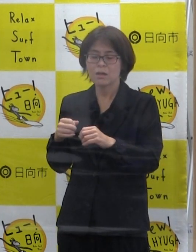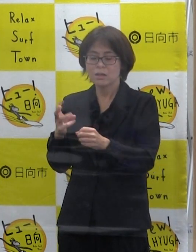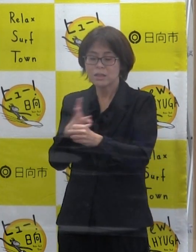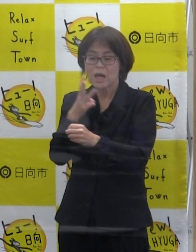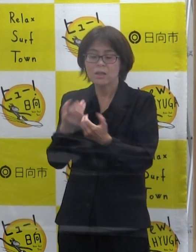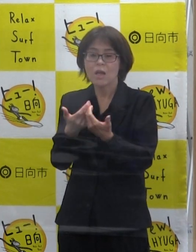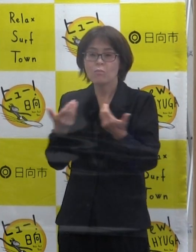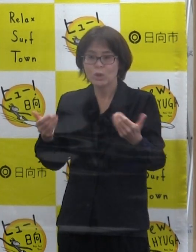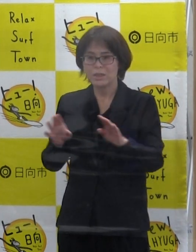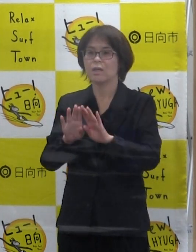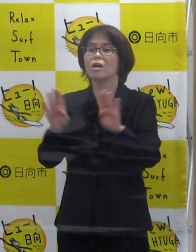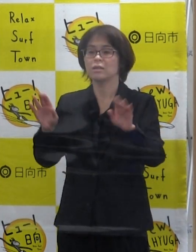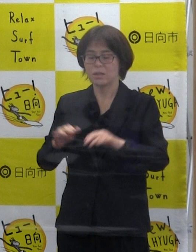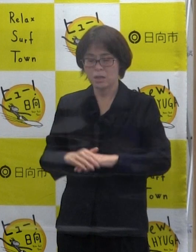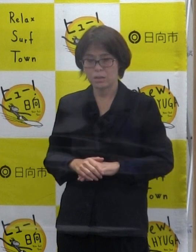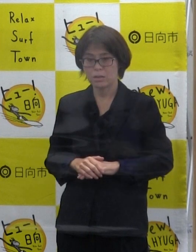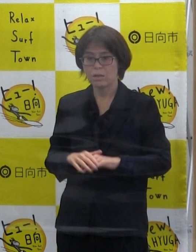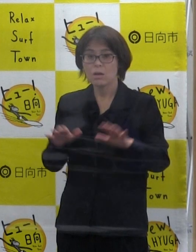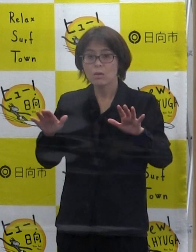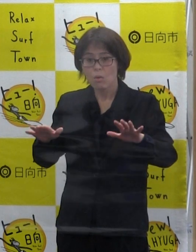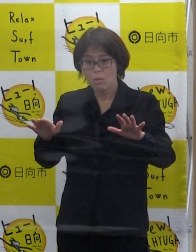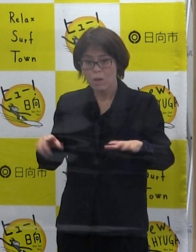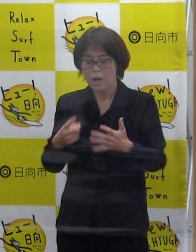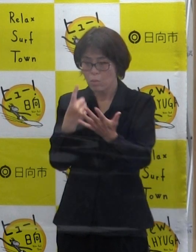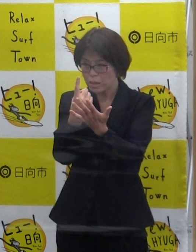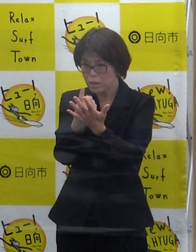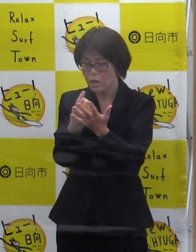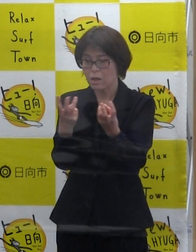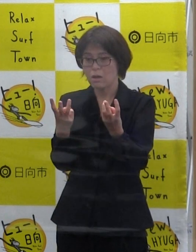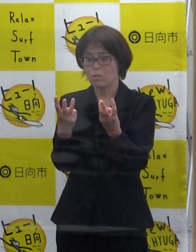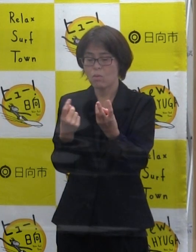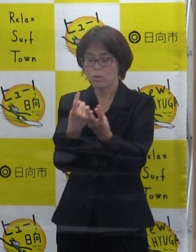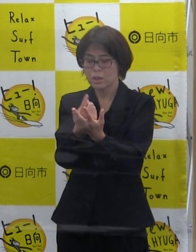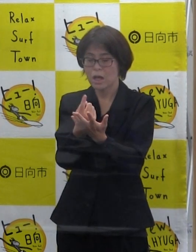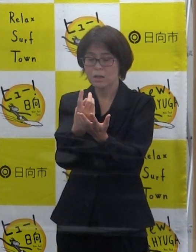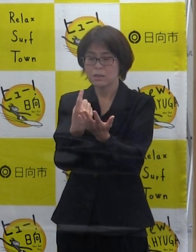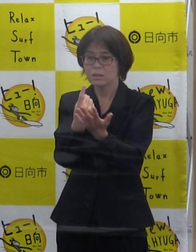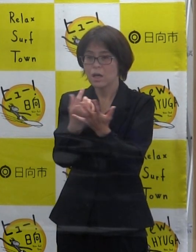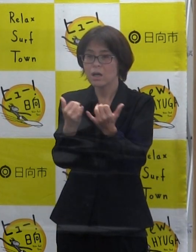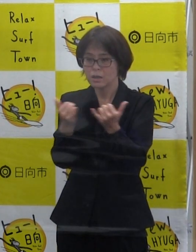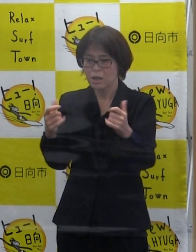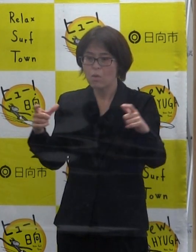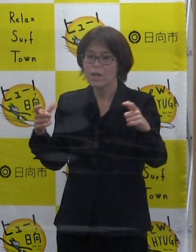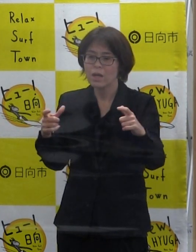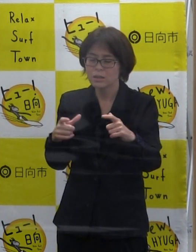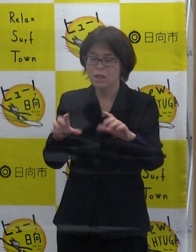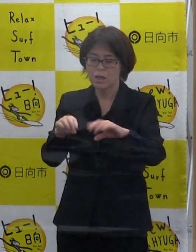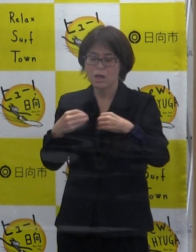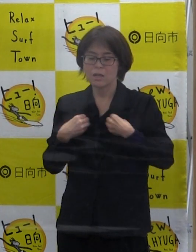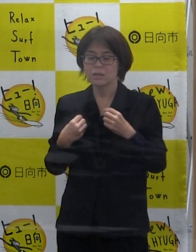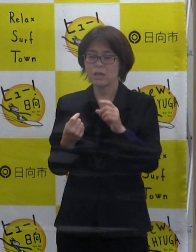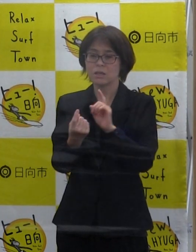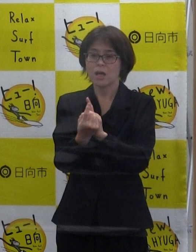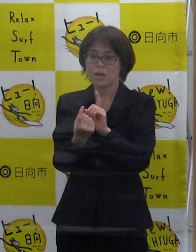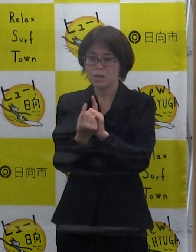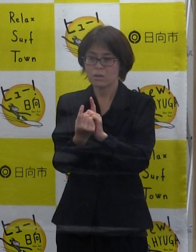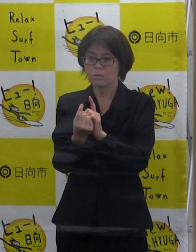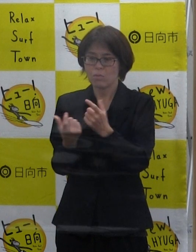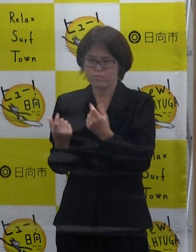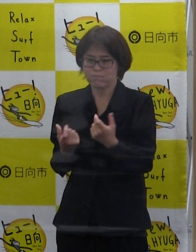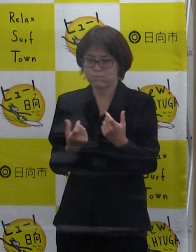となります。今回は参加人数を制限し、感染症対策を徹底した上で開催する